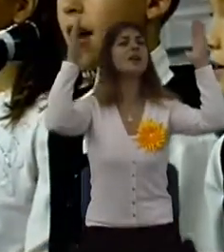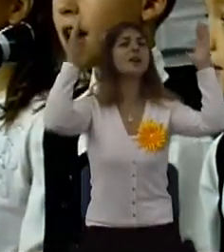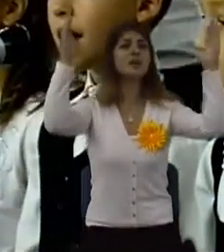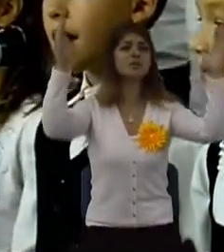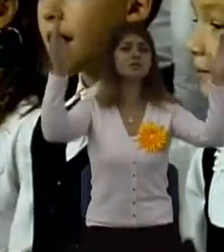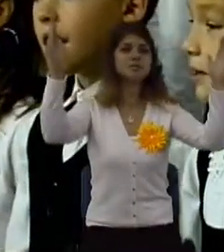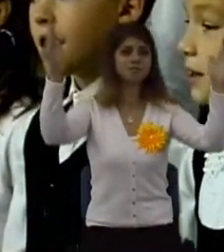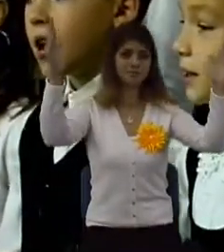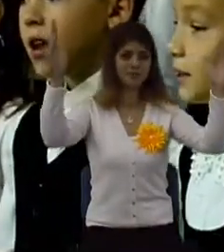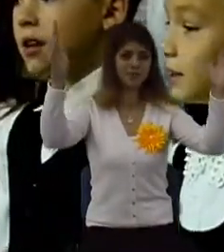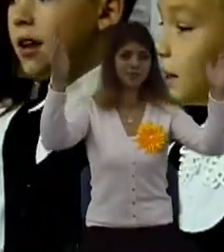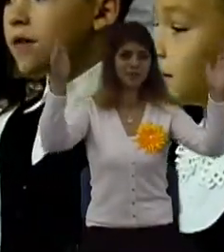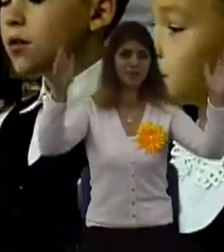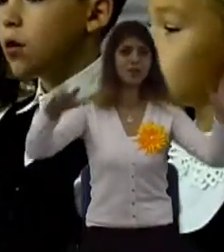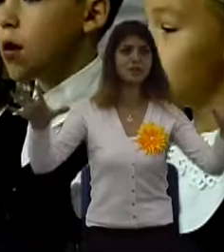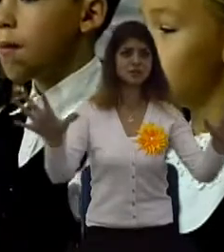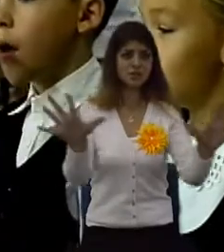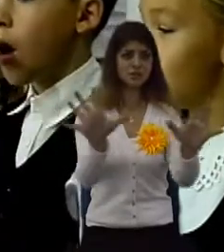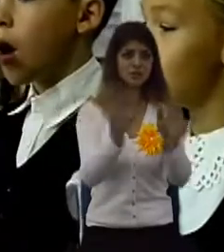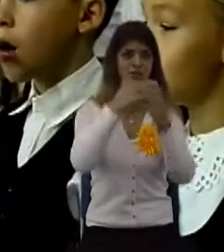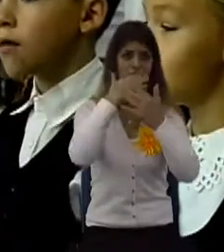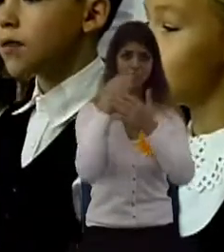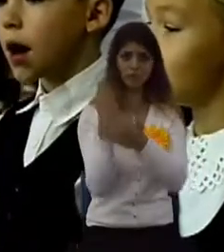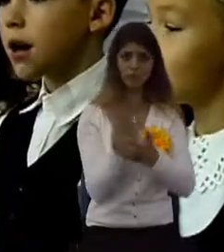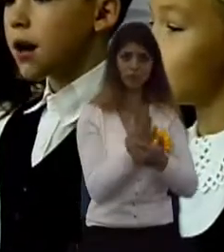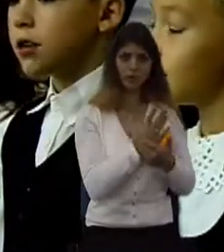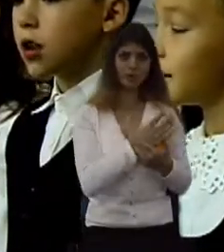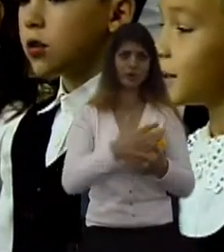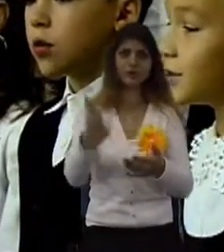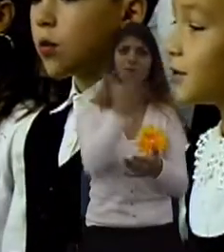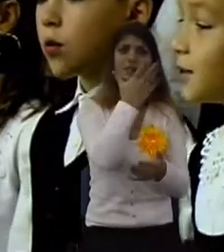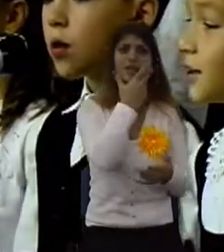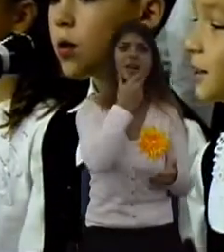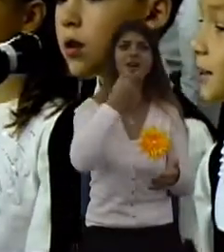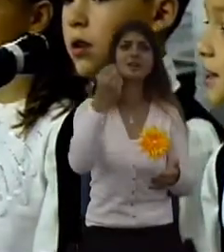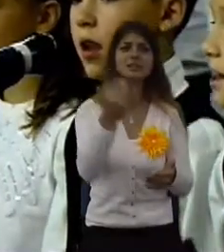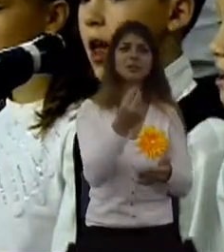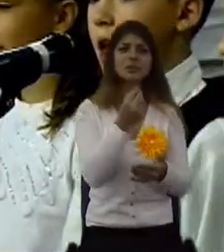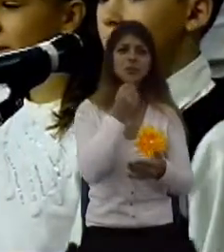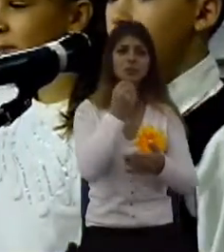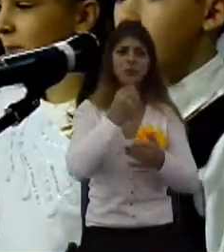слава, за всю любовь, за красоту